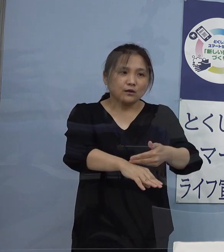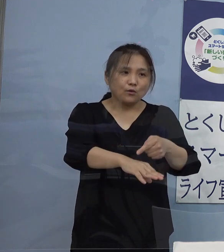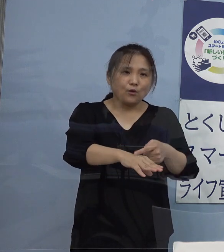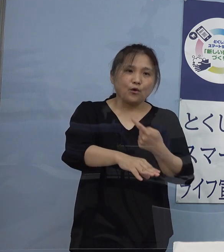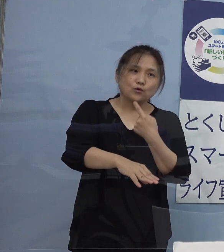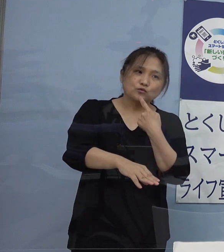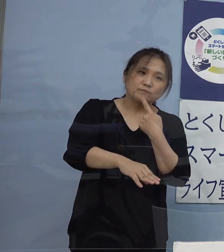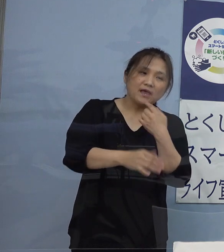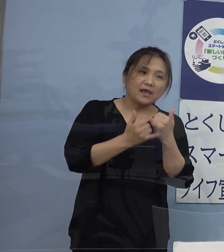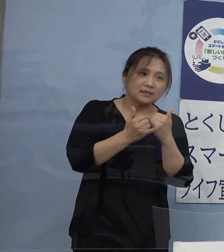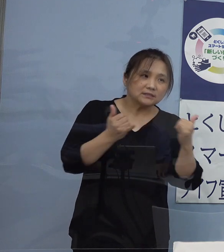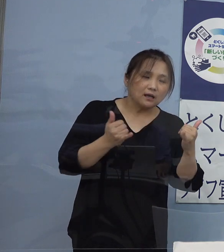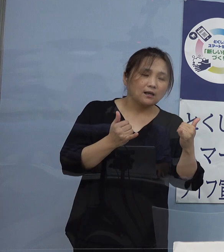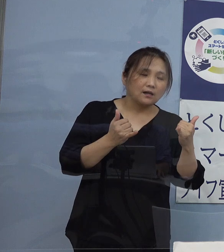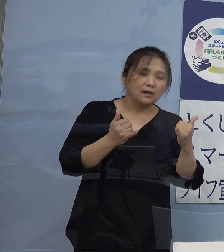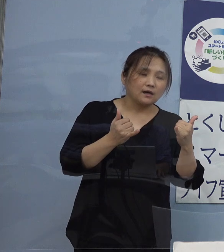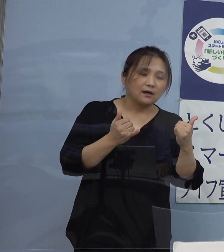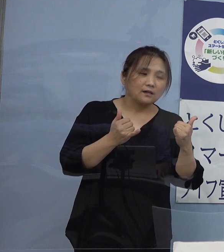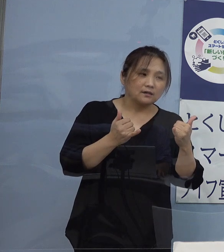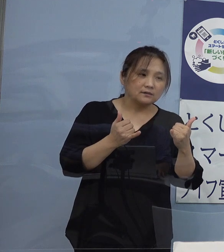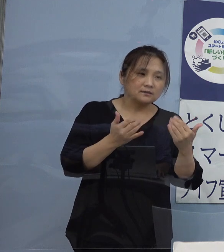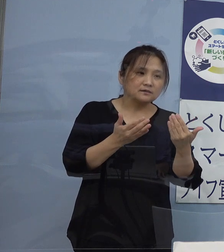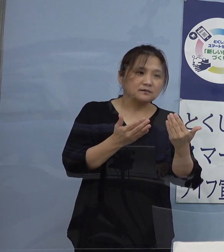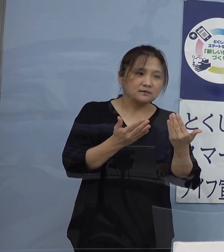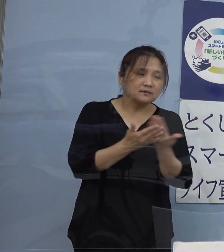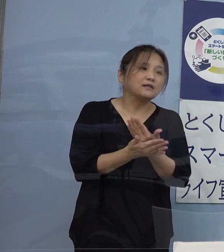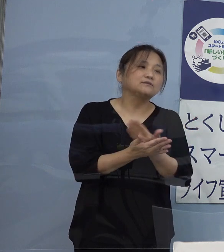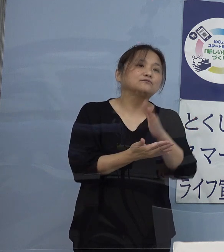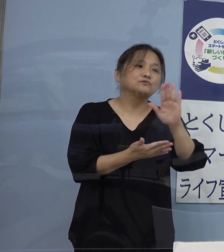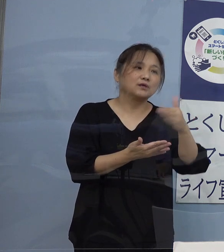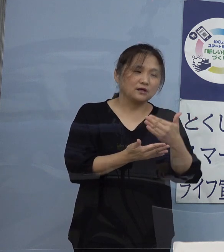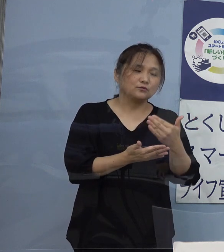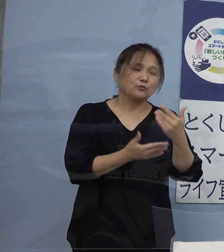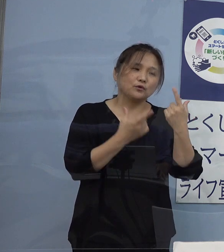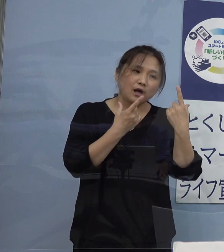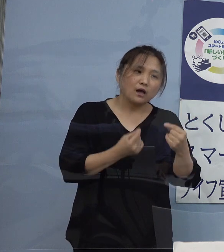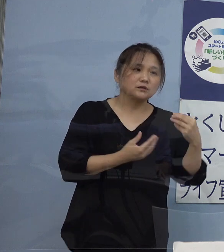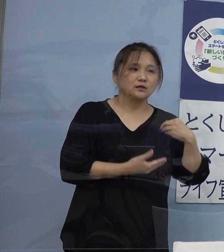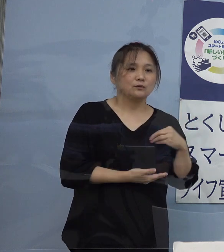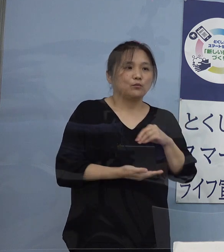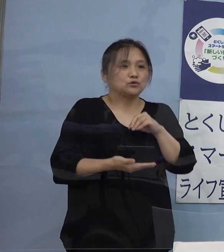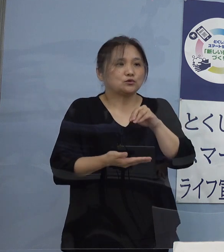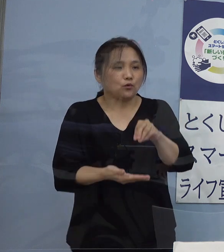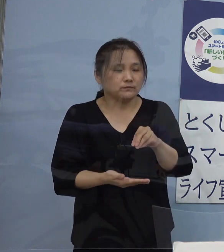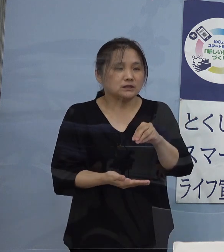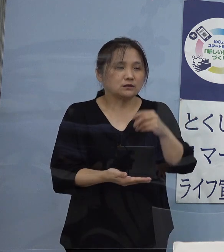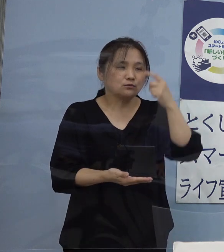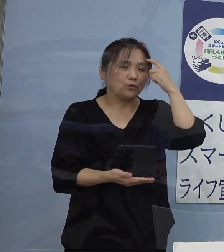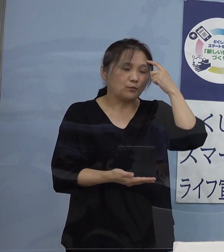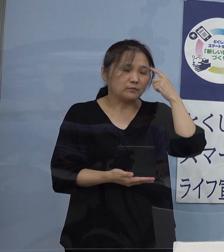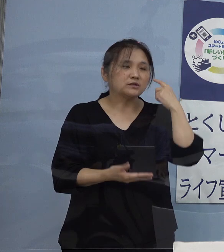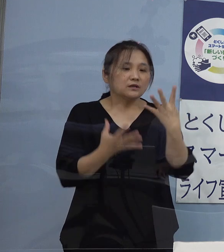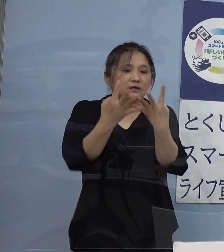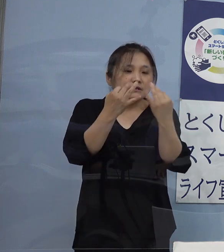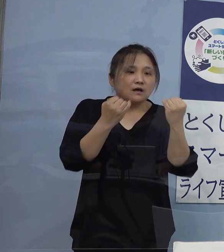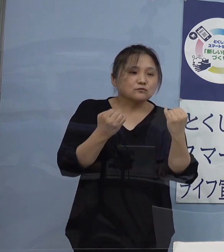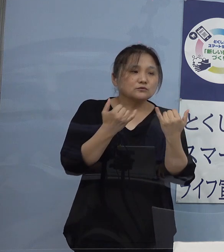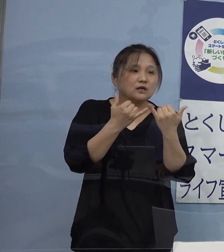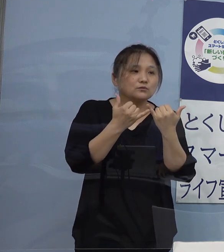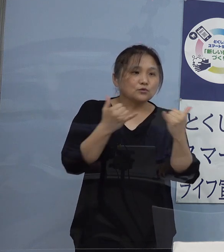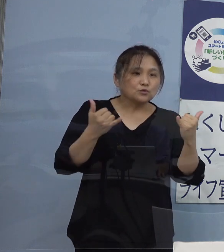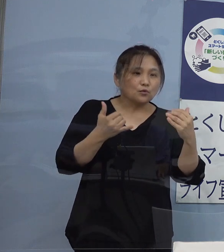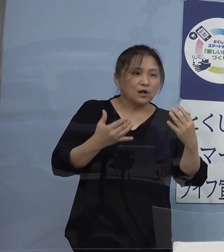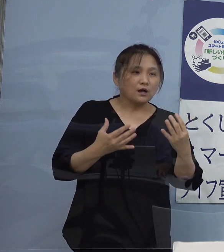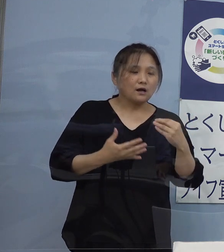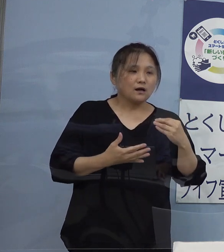扱いにはしているわけでありますが、まあ、やはり持ち込みではないだろうかと。ということで、多数の人間が持ち込んだという